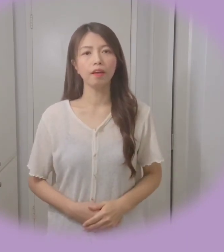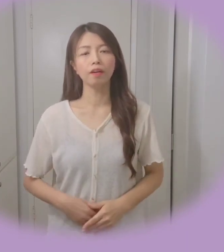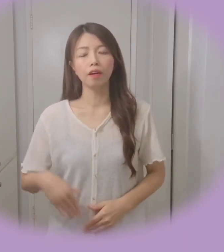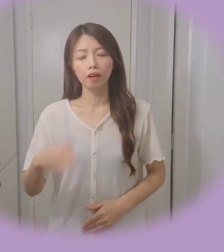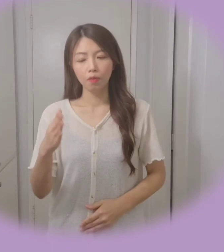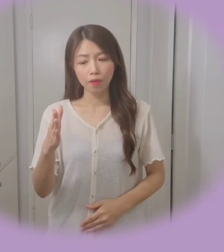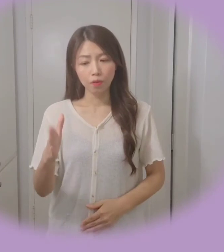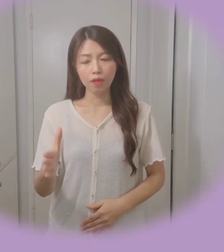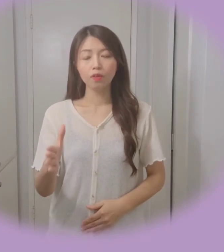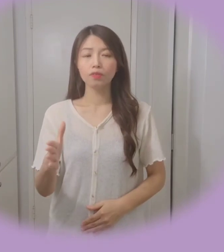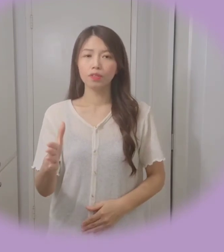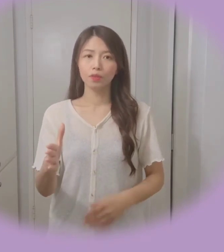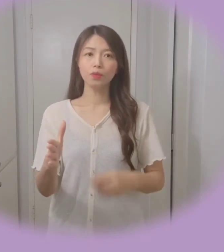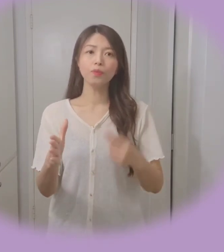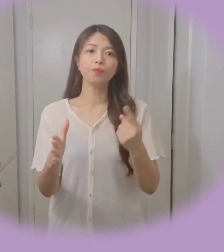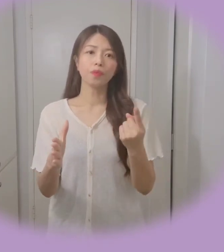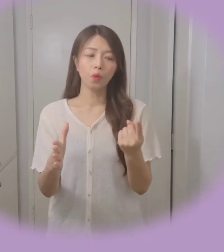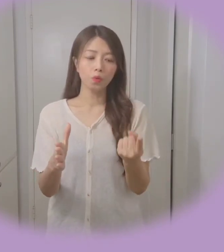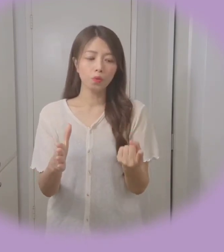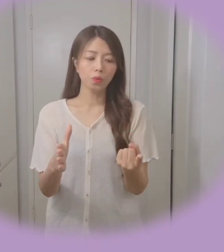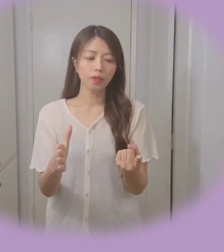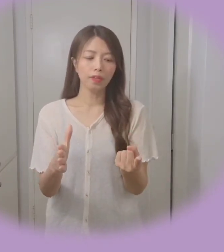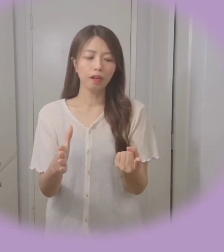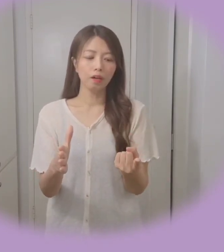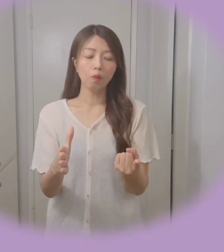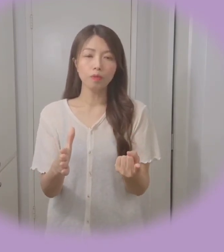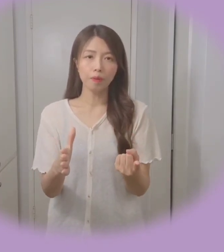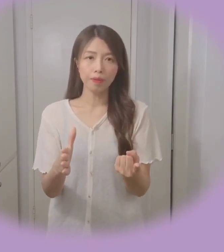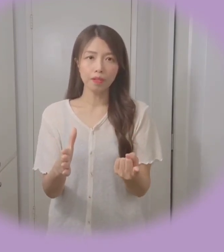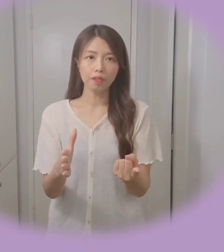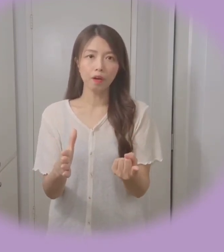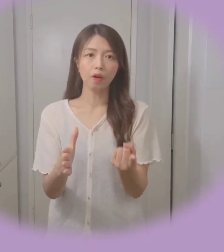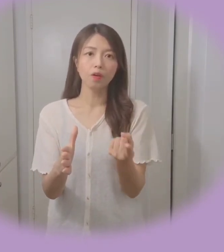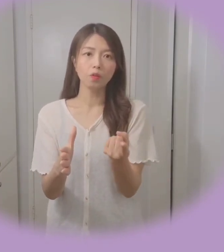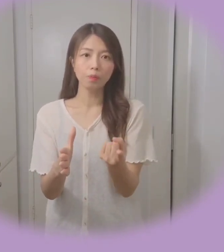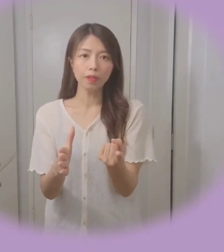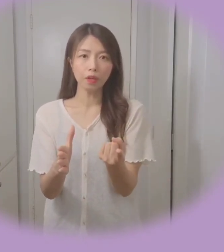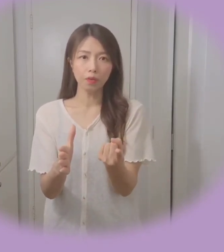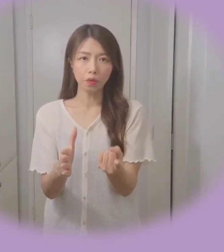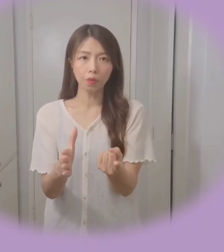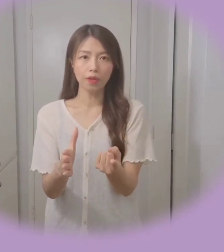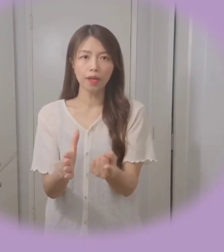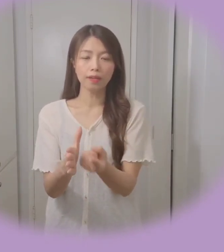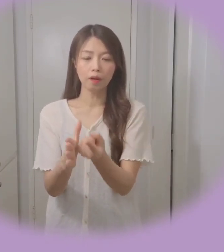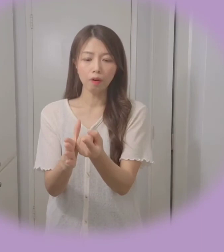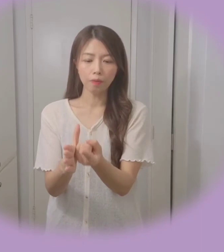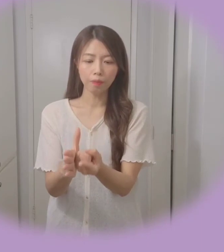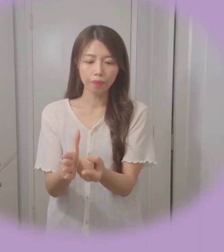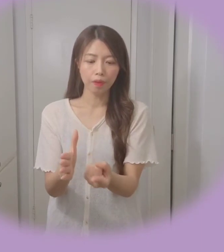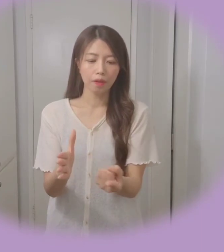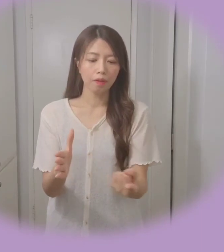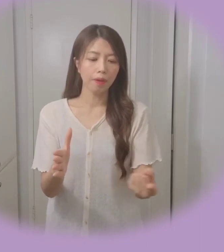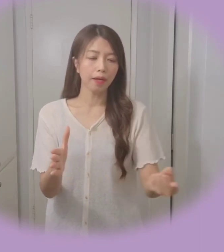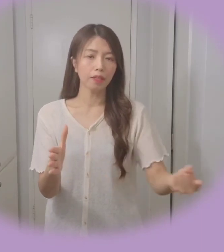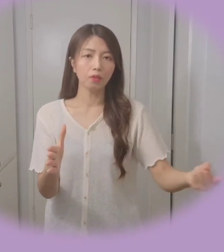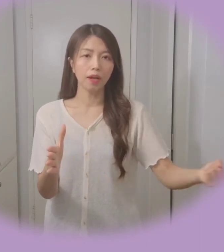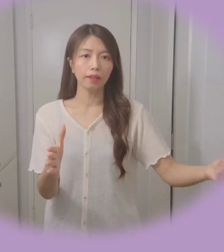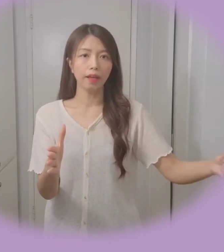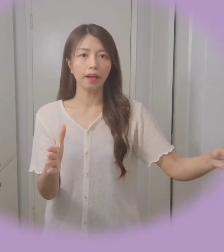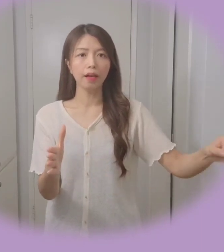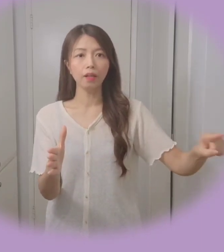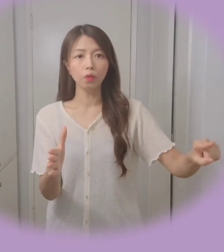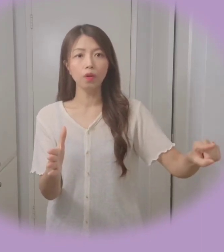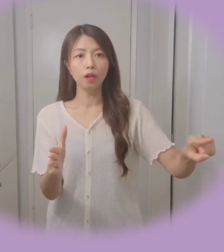주시면 되는데요. 왼손 세워주시고 오른손은 검지만 펴셔서 손바닥이 위로 보이게 해서